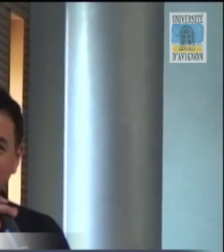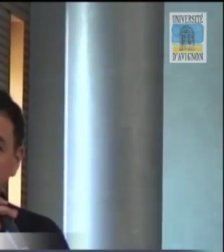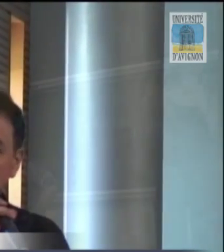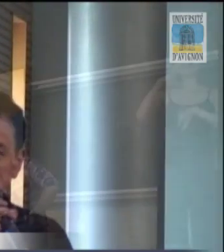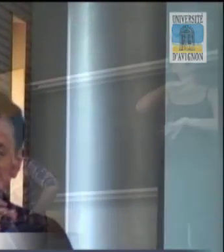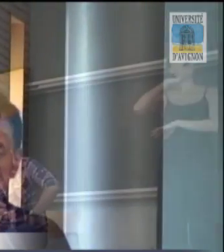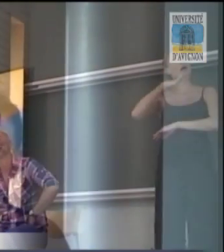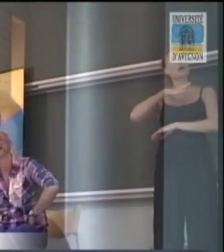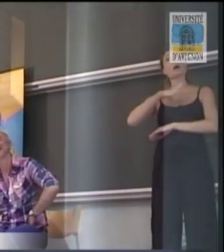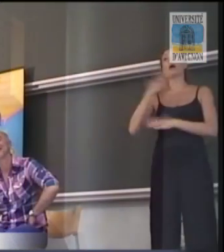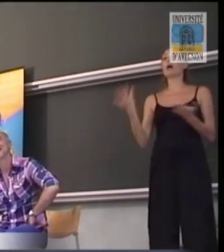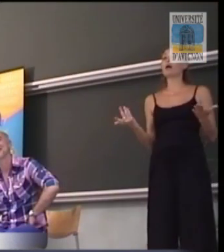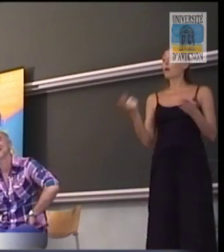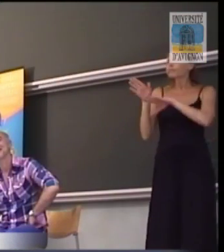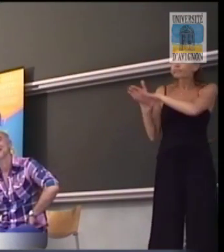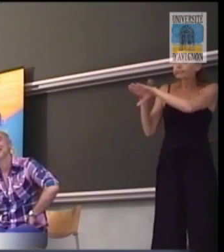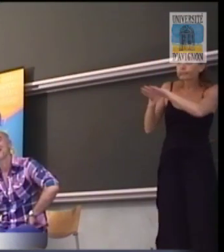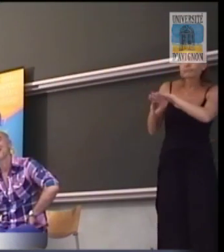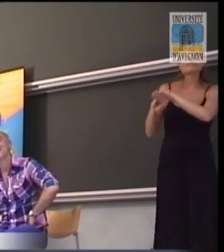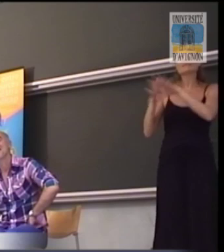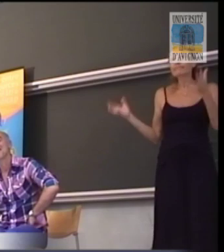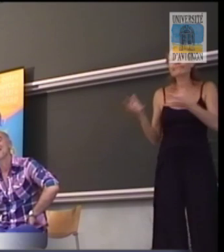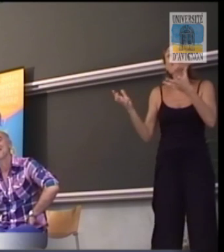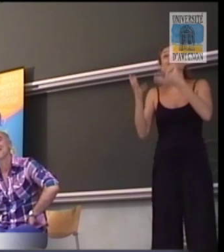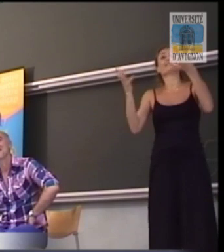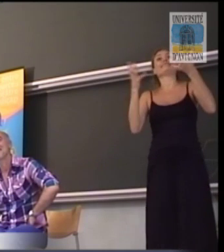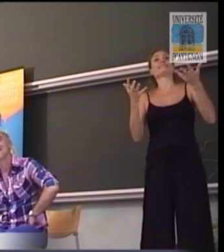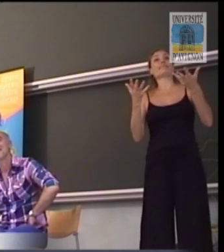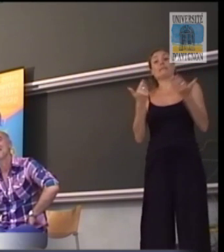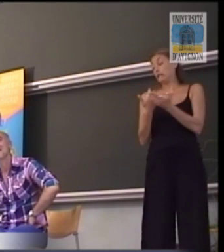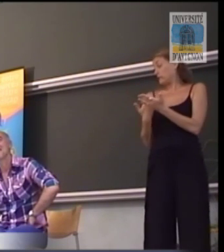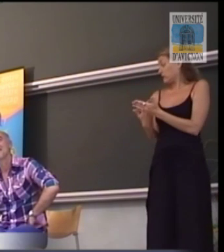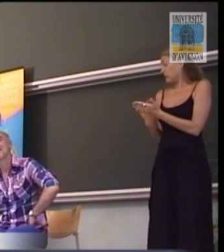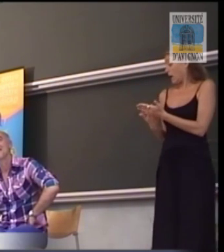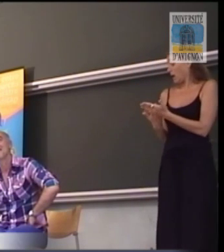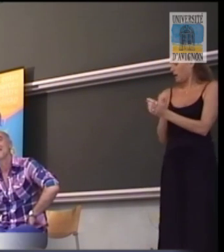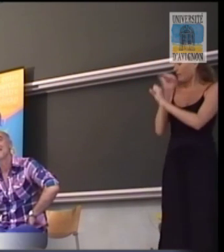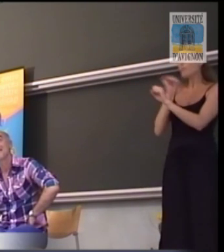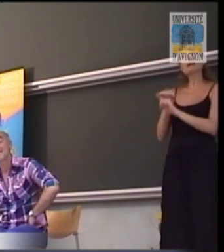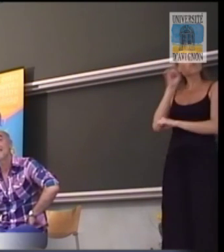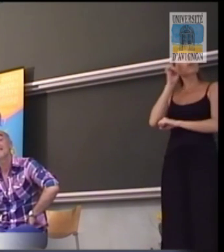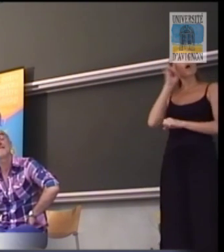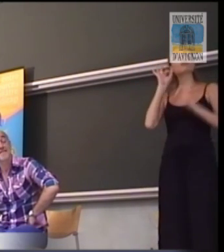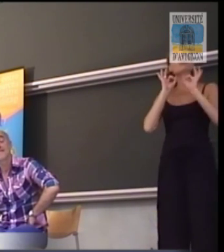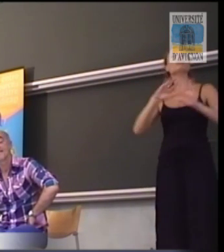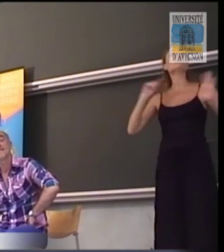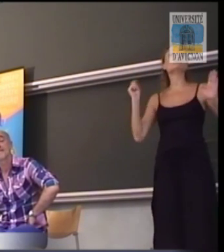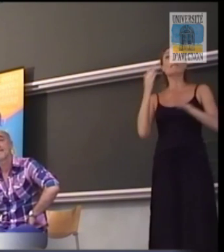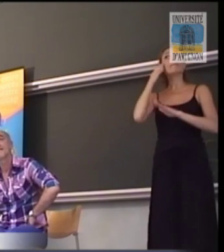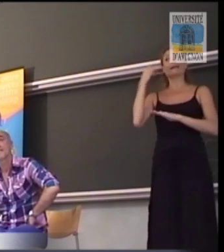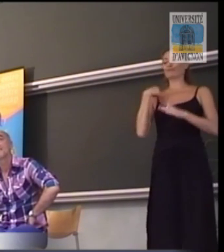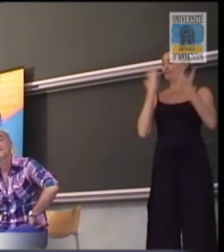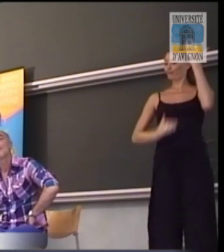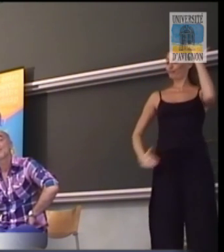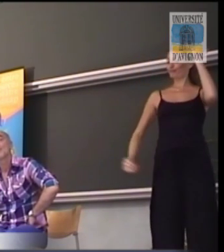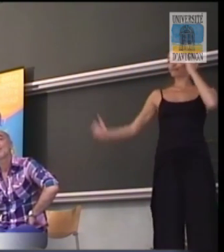là-dessus, inventez-les, c'est extraordinaire. Puis vous allez vous rendre compte aussi que c'est un moment privilégié, le moment où on devient adulte,